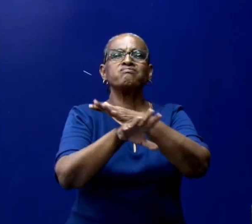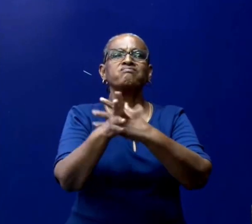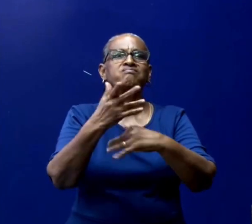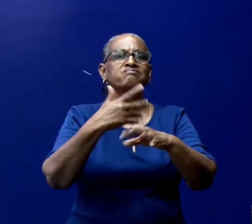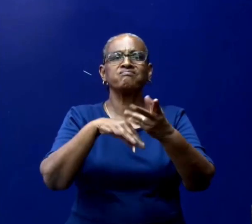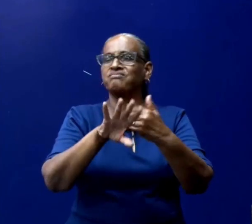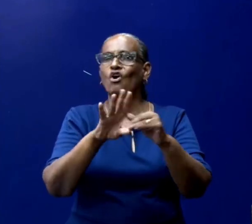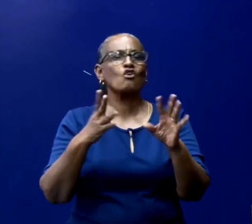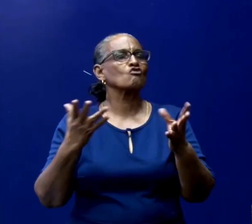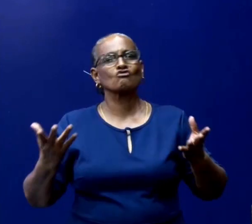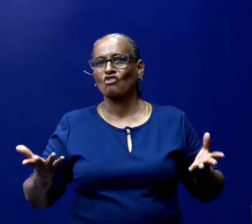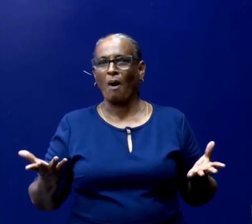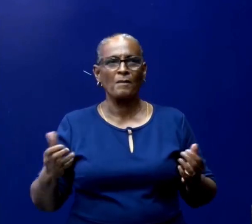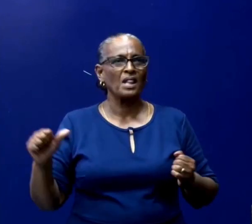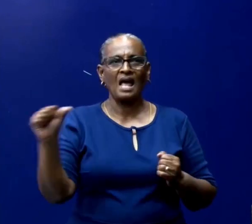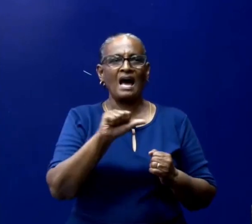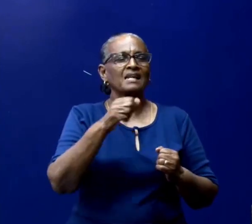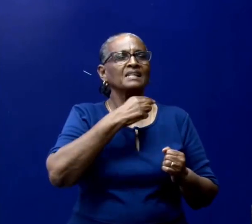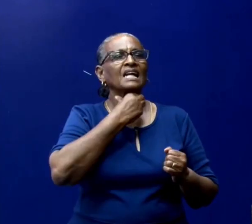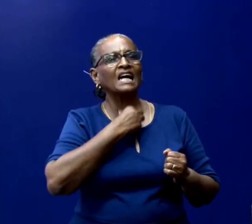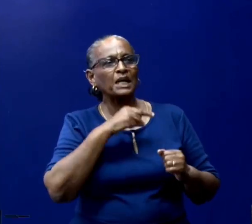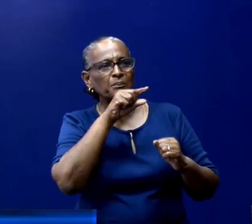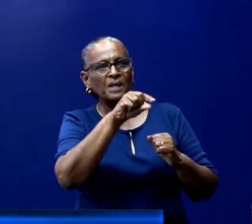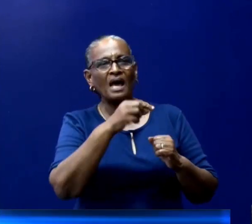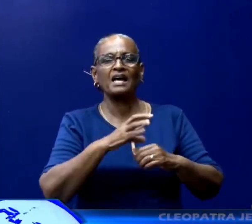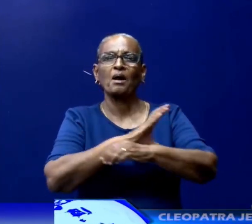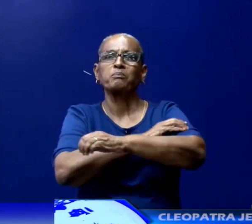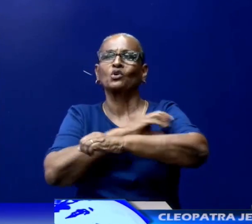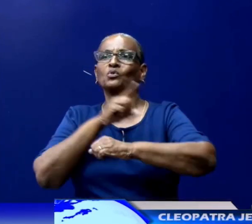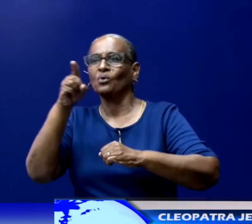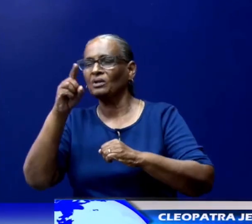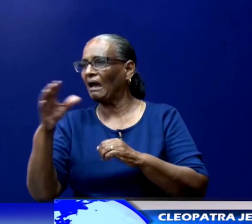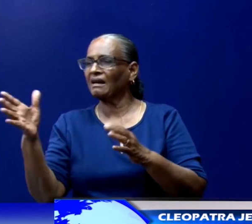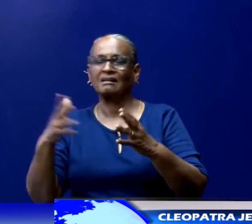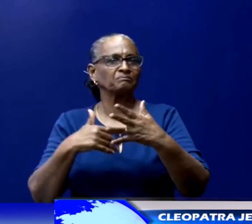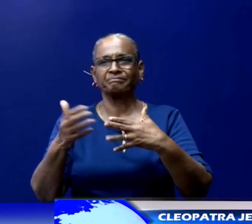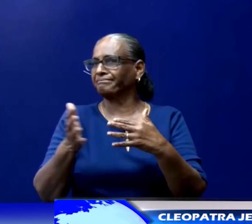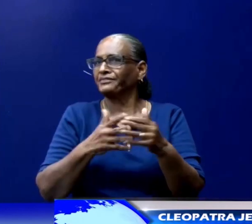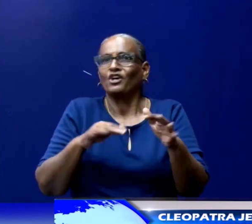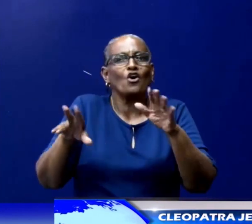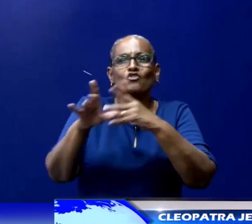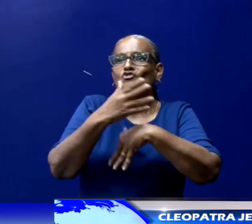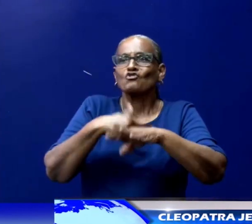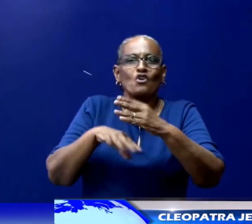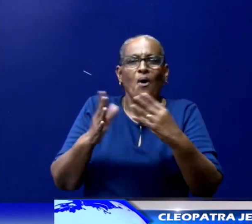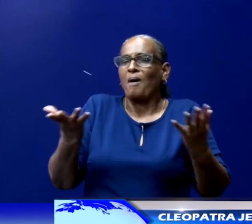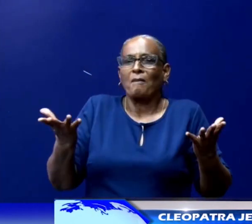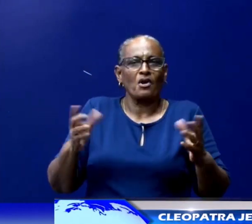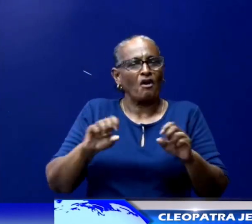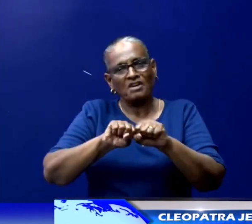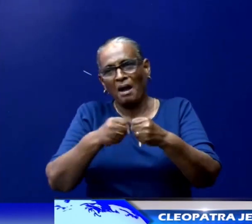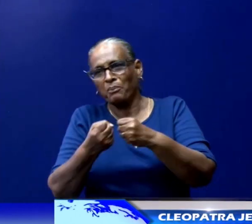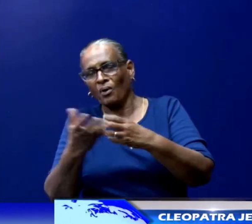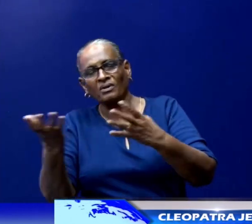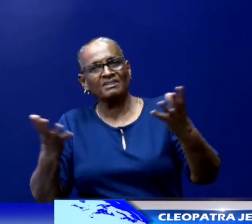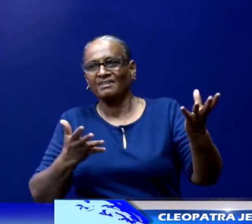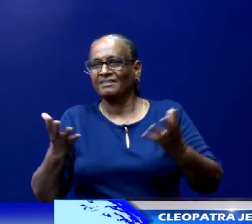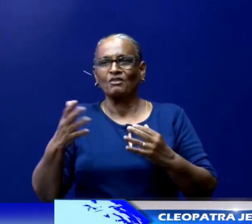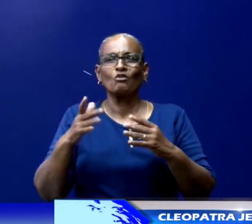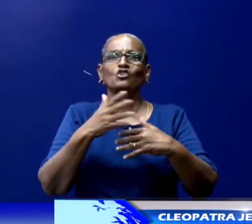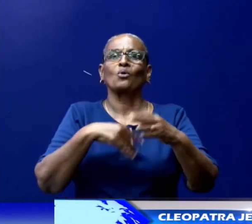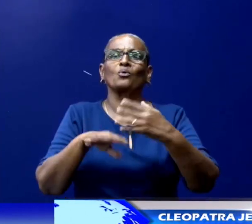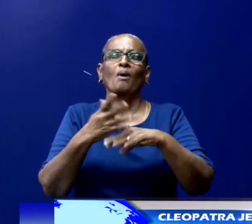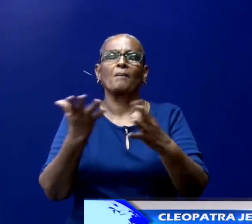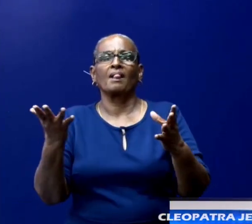met griepverschijnselen tussen andere mensen die voor hun bloeddruk daar zijn, voor iets anders zijn, voor een gebroken voet ergens zijn. En dan krijg